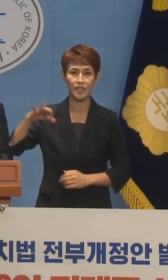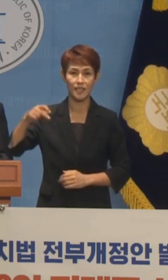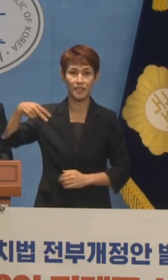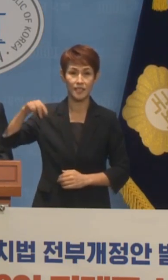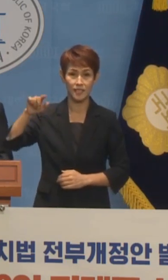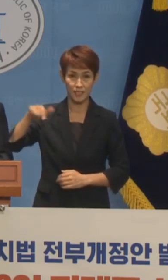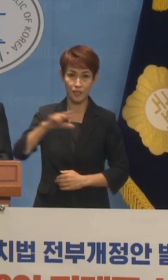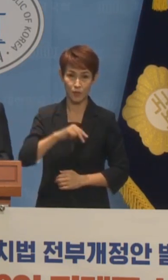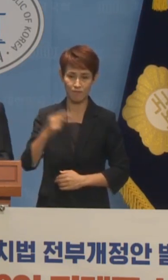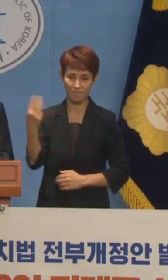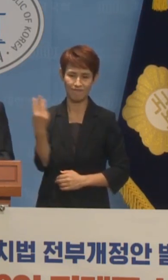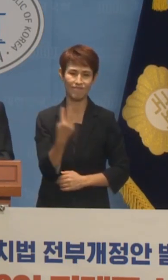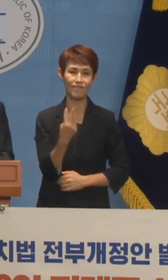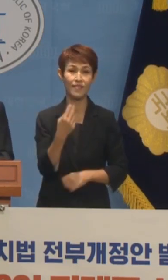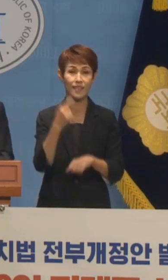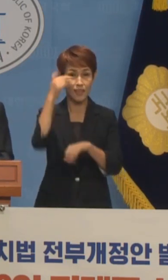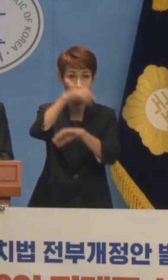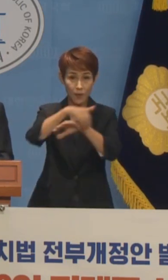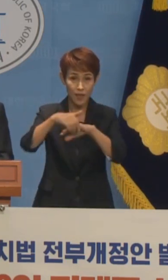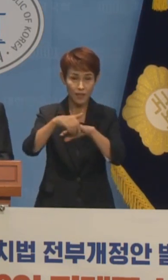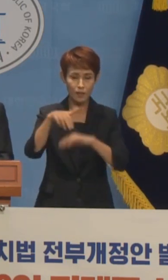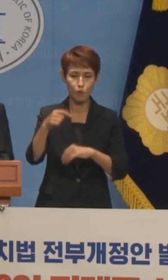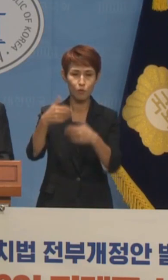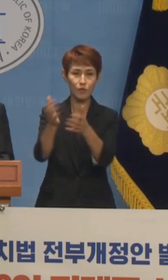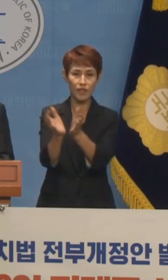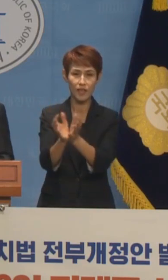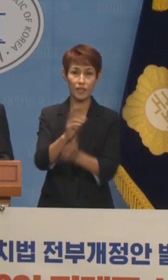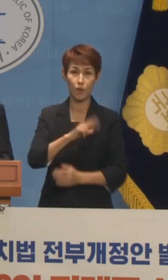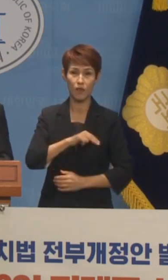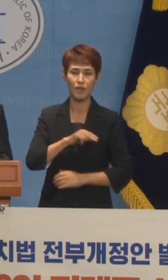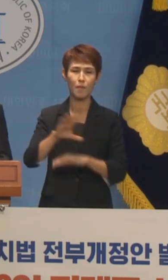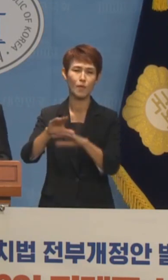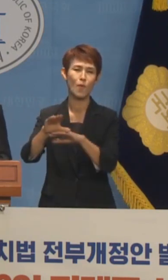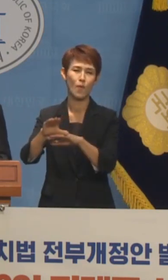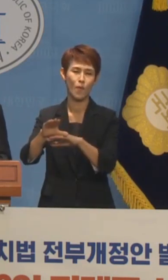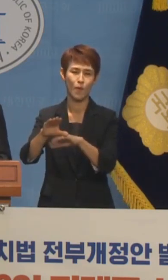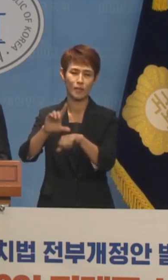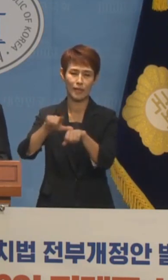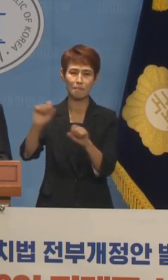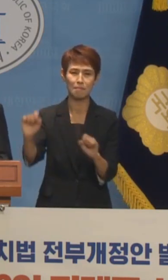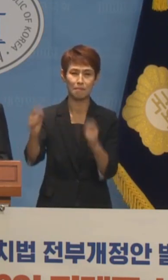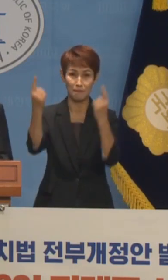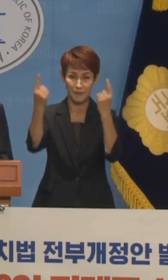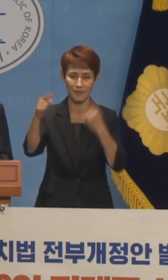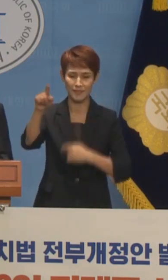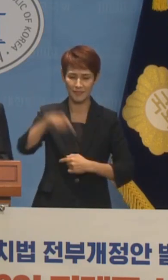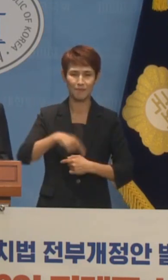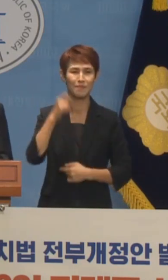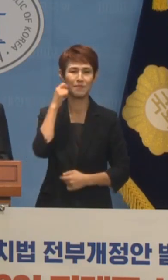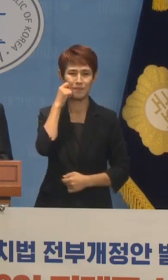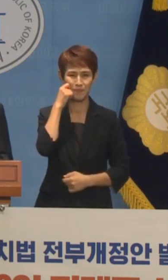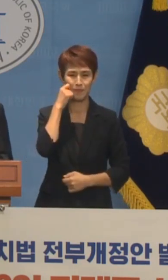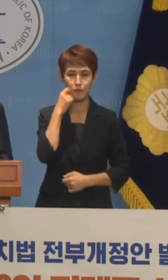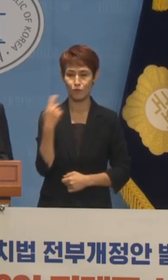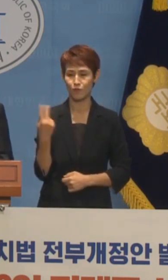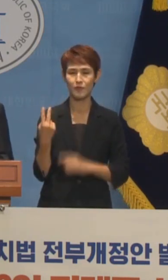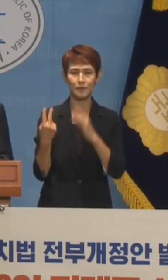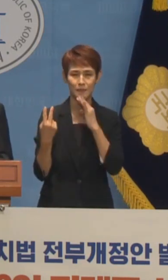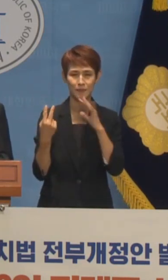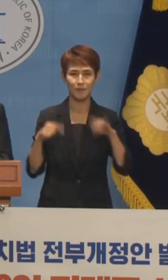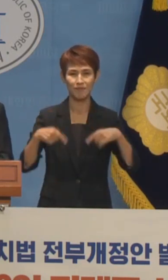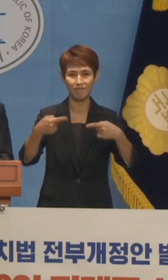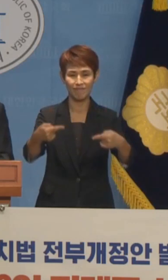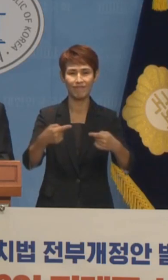대표해서 하기로 했는데 지금 조국 혁신당 신장식 의원님은 방송 관계로이 자리에는 부득이하게 참석을 못해서 저랑 이제 한창민